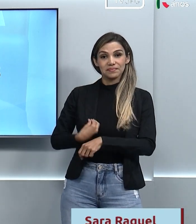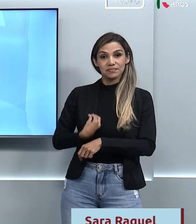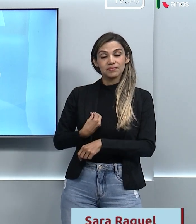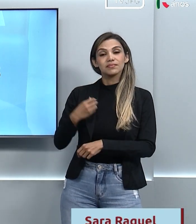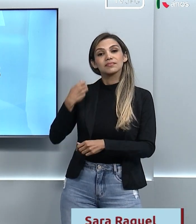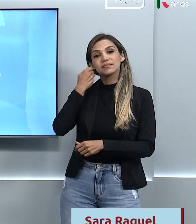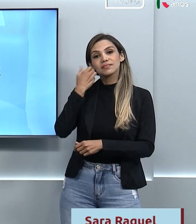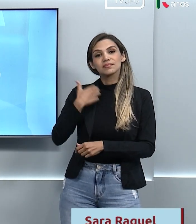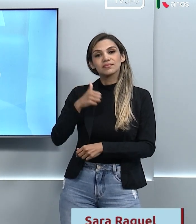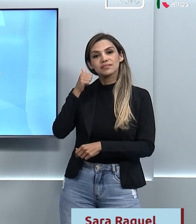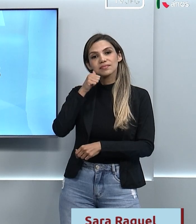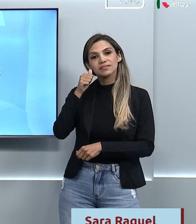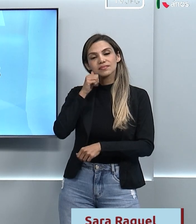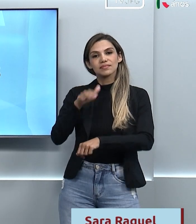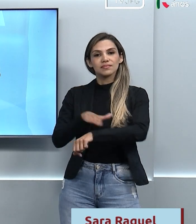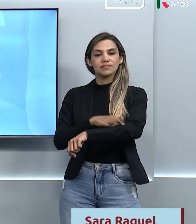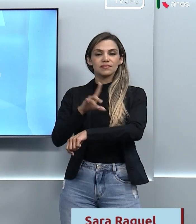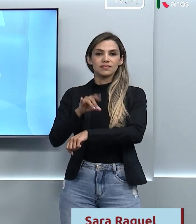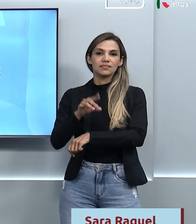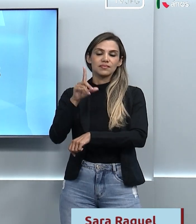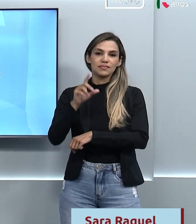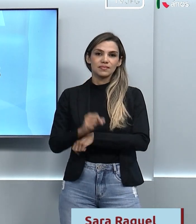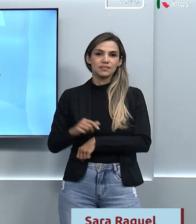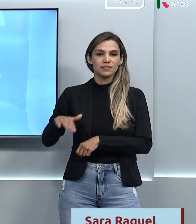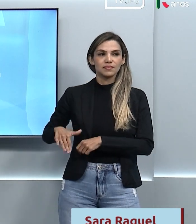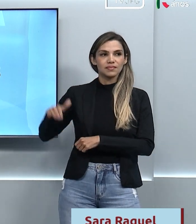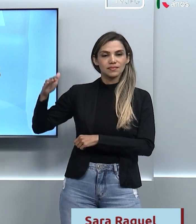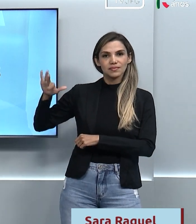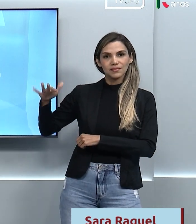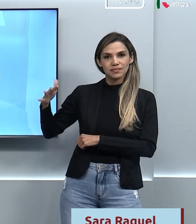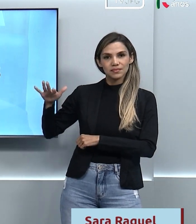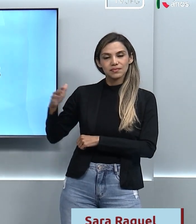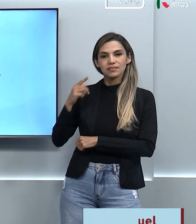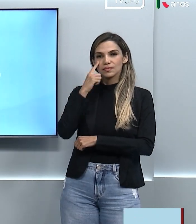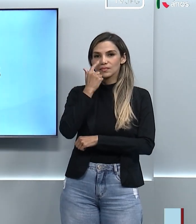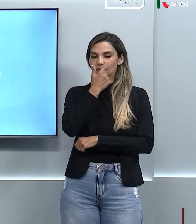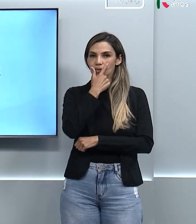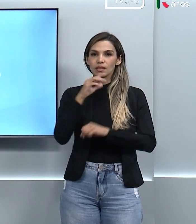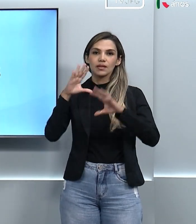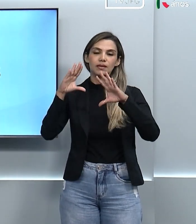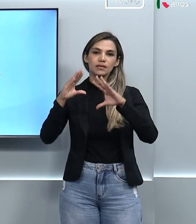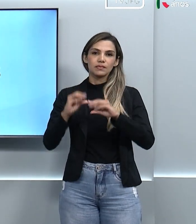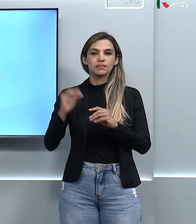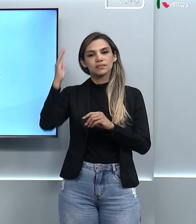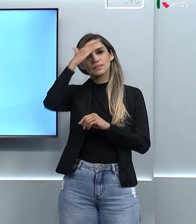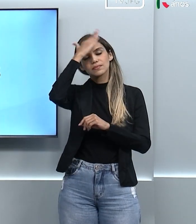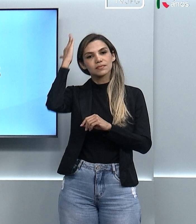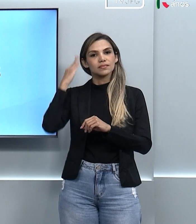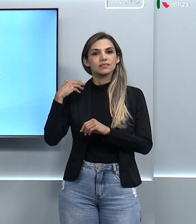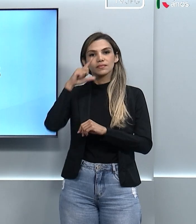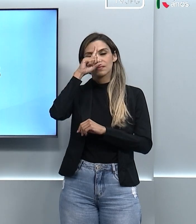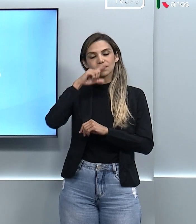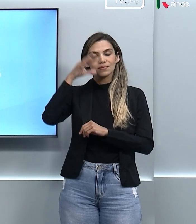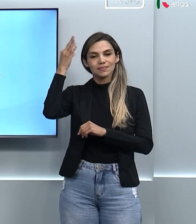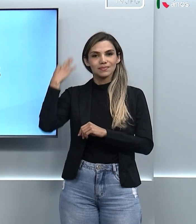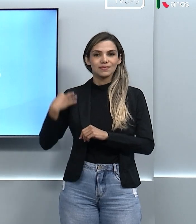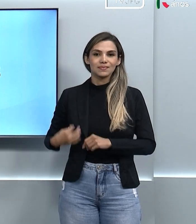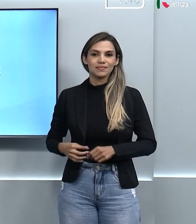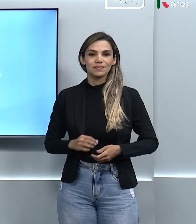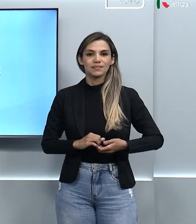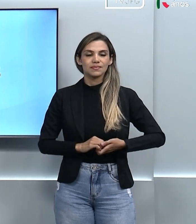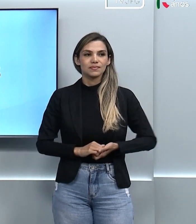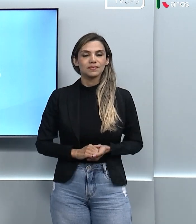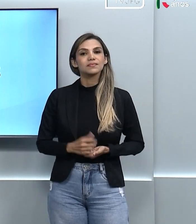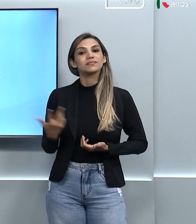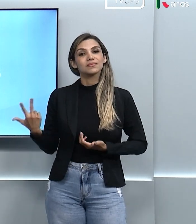se descreve como uma mulher de pele parda, com estatura mediana, olhos escuros, cabelos longos, lisos e com mechas.